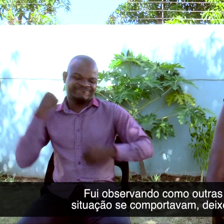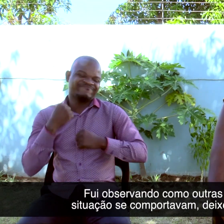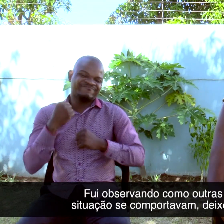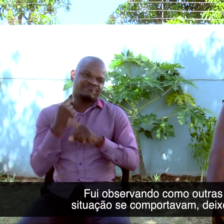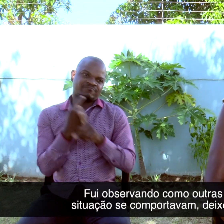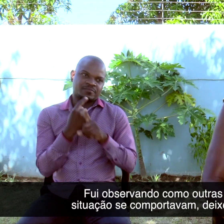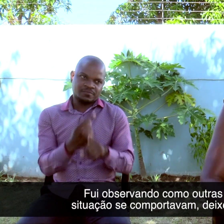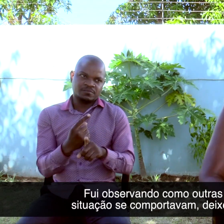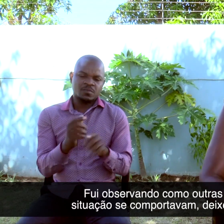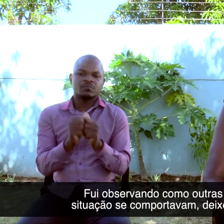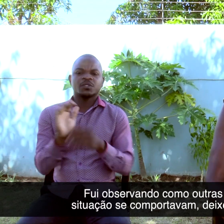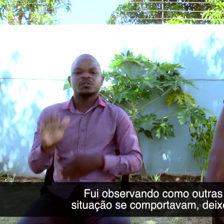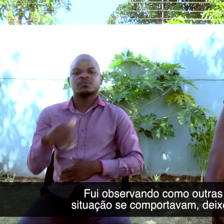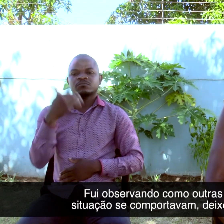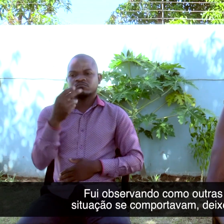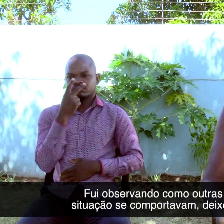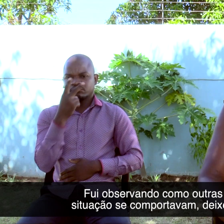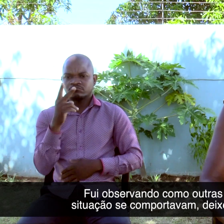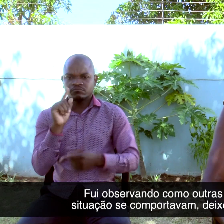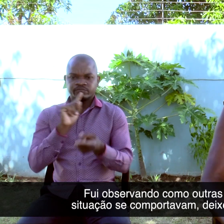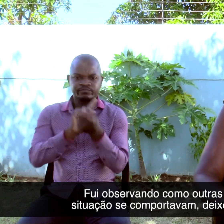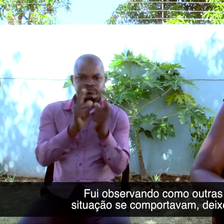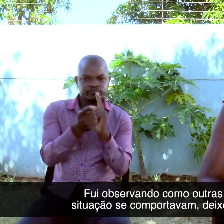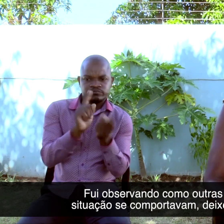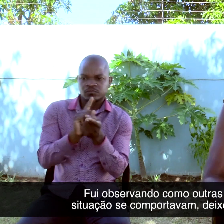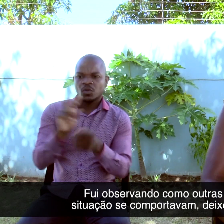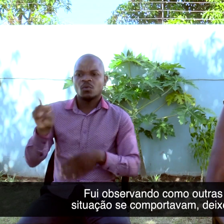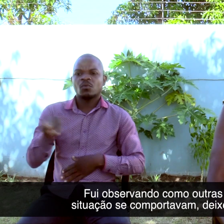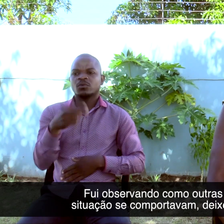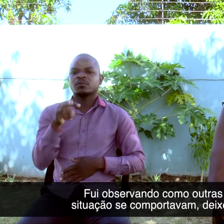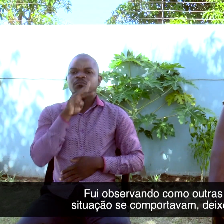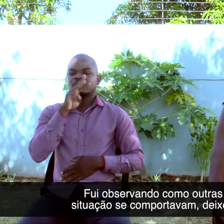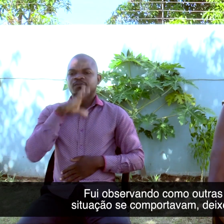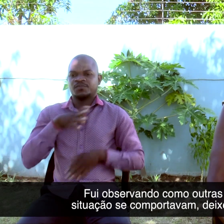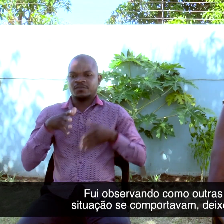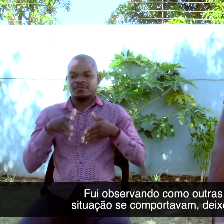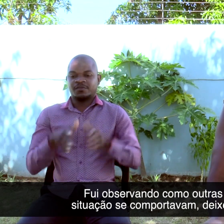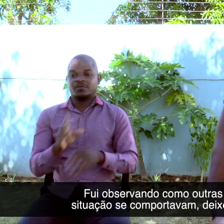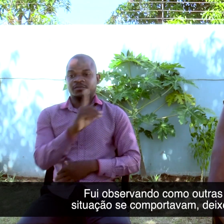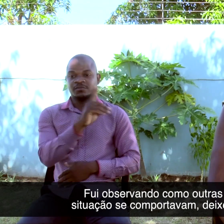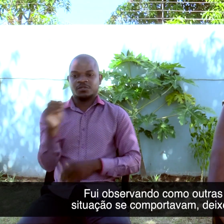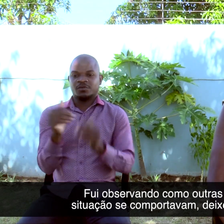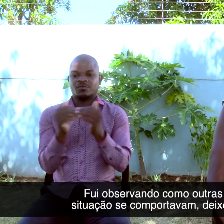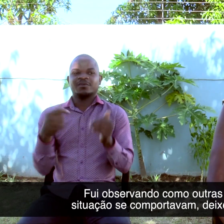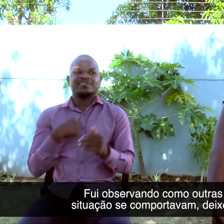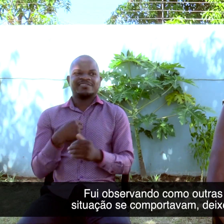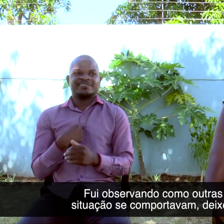eu comecei a ver outras mães que também estão nas mesmas condições como as minhas. E,